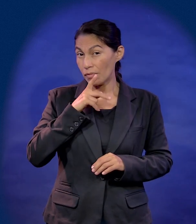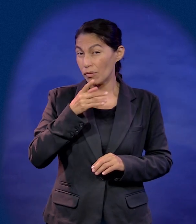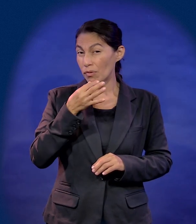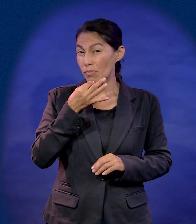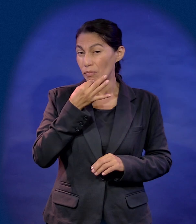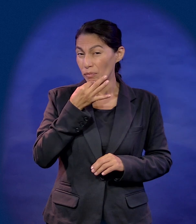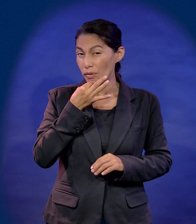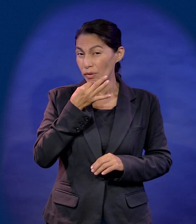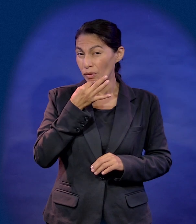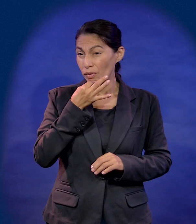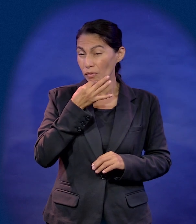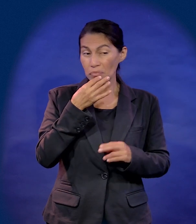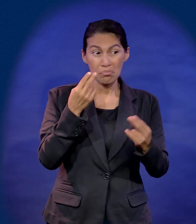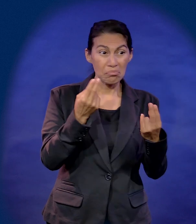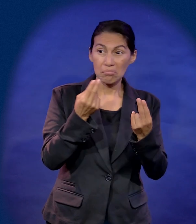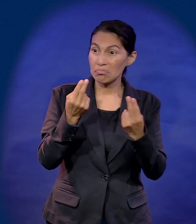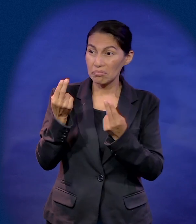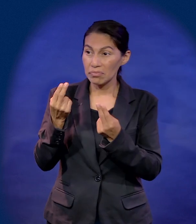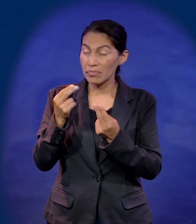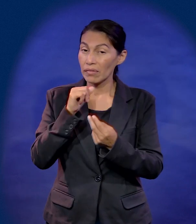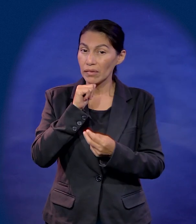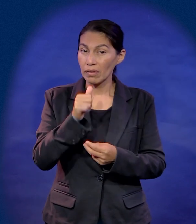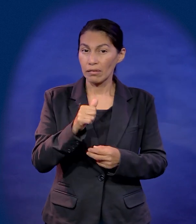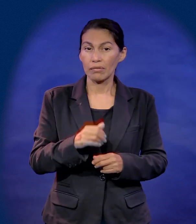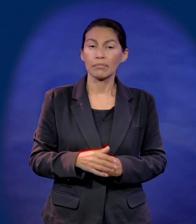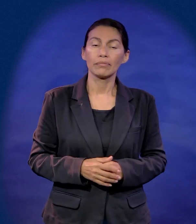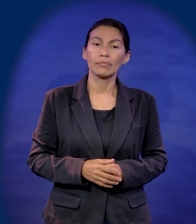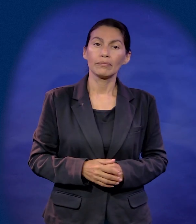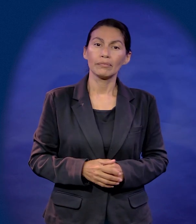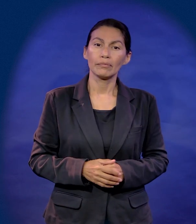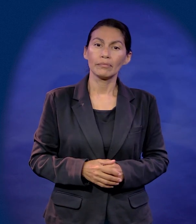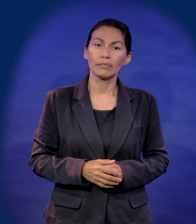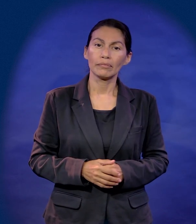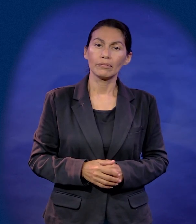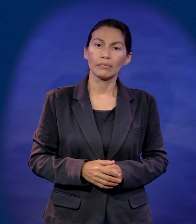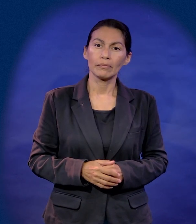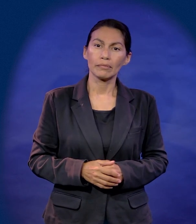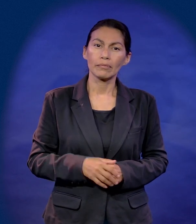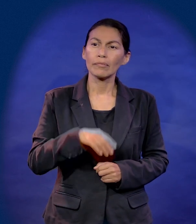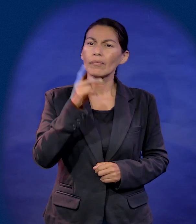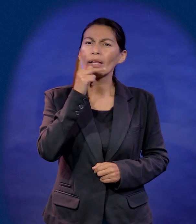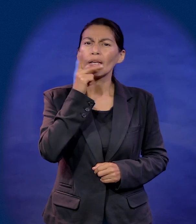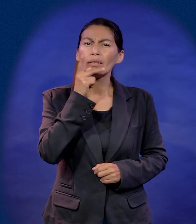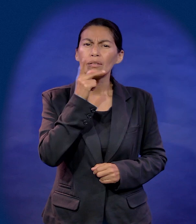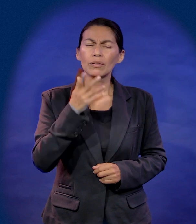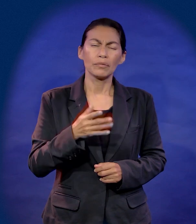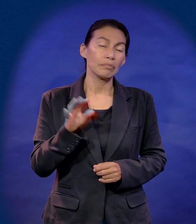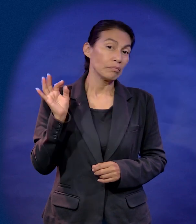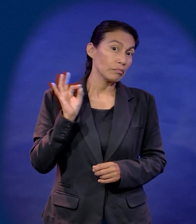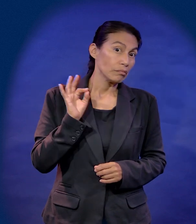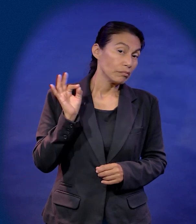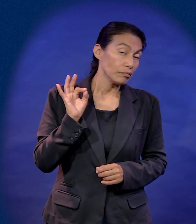tranquilo. Acuérdate que el mejor momento de empezar es cuando ya no necesitas a nadie.